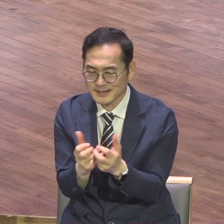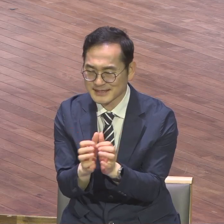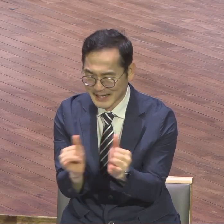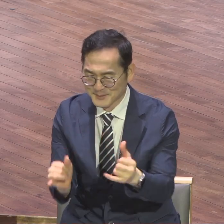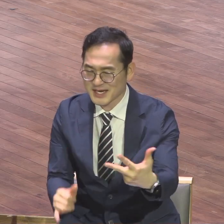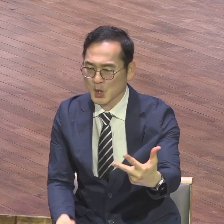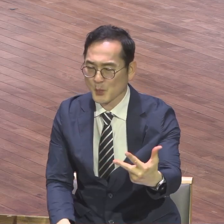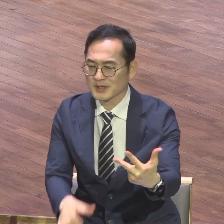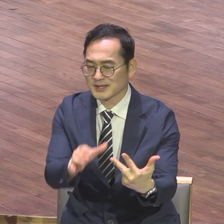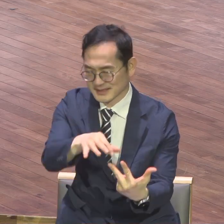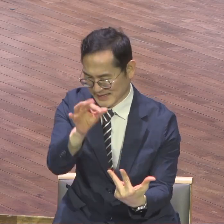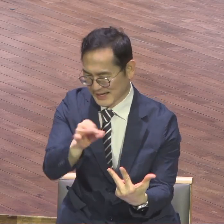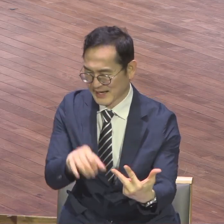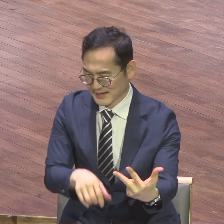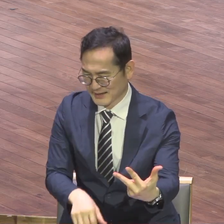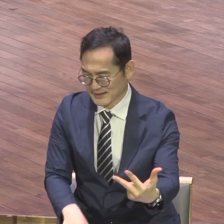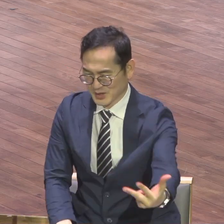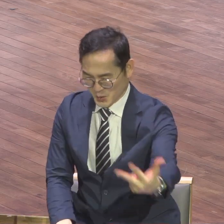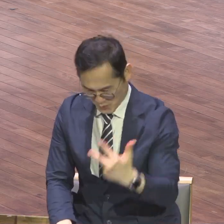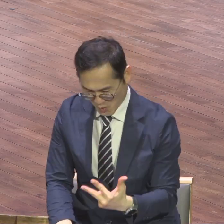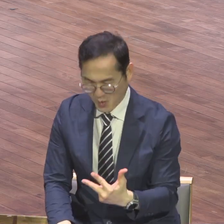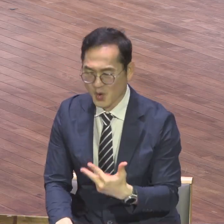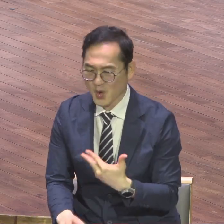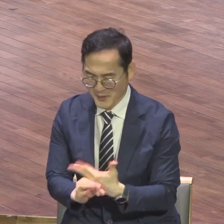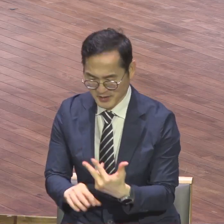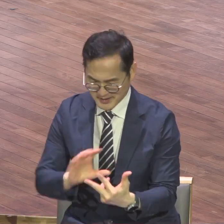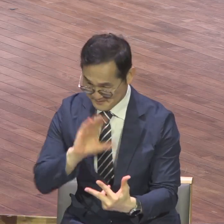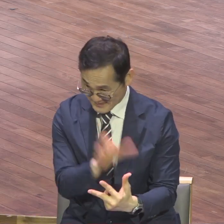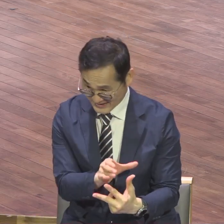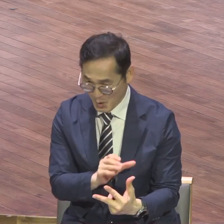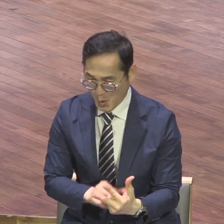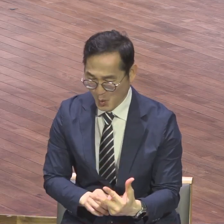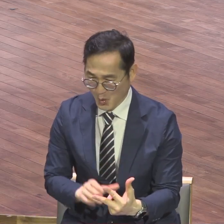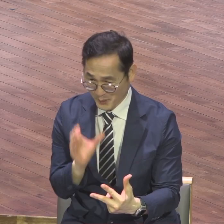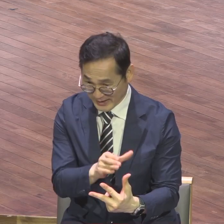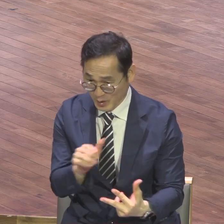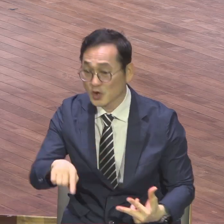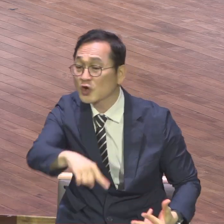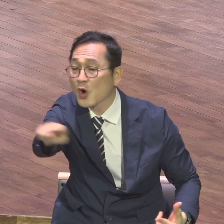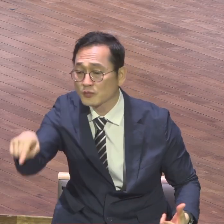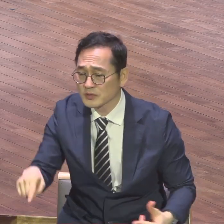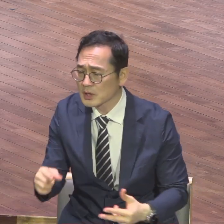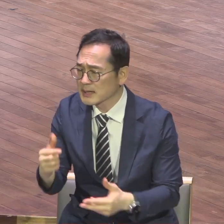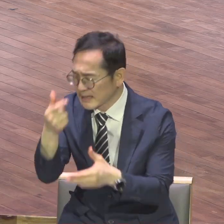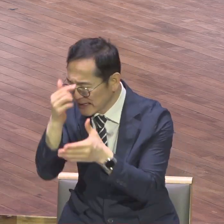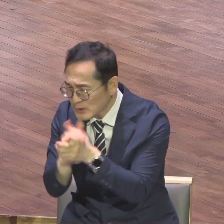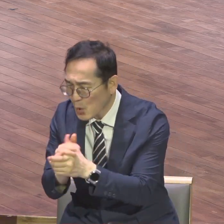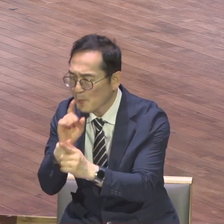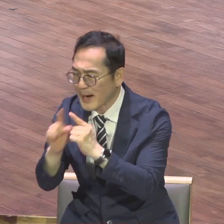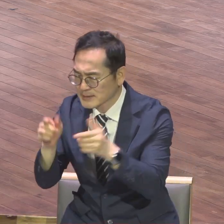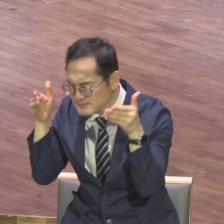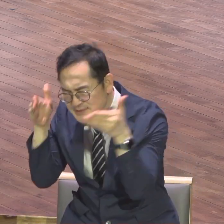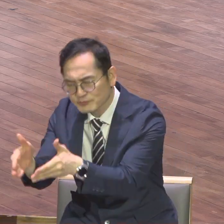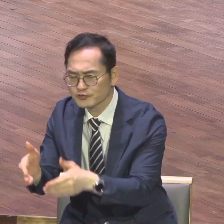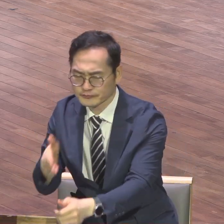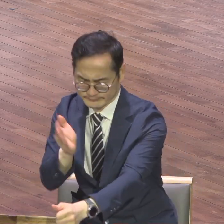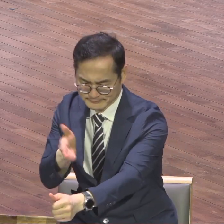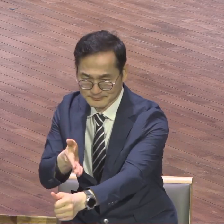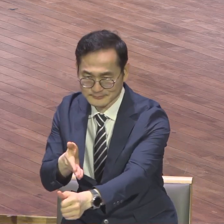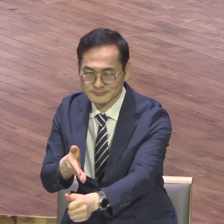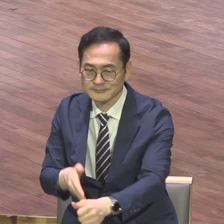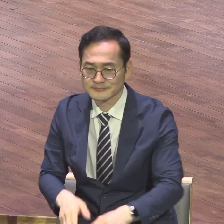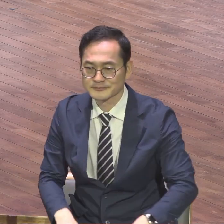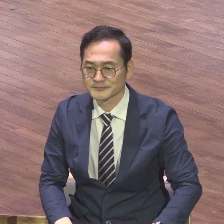사람 일곱을 택하라. 우리가 이 일을 그들에게 맡기고 우리는 오로지 기도하는 일과 말씀사역에 힘쓰리라